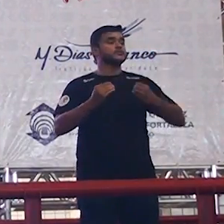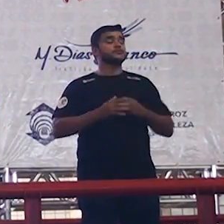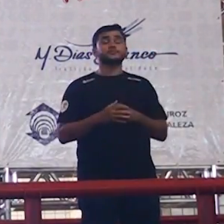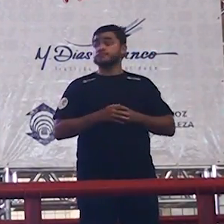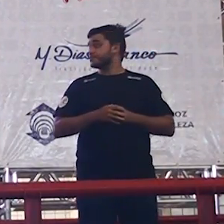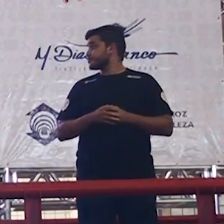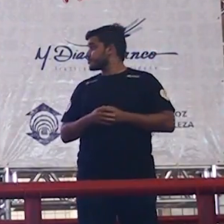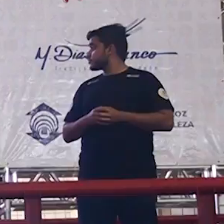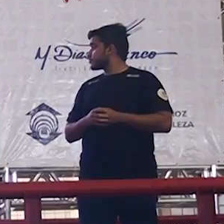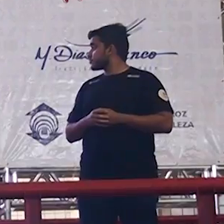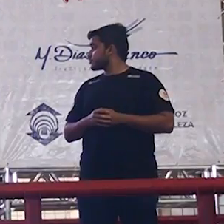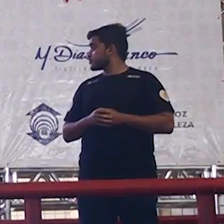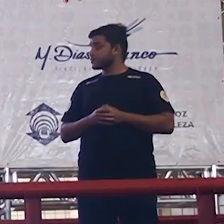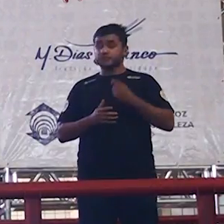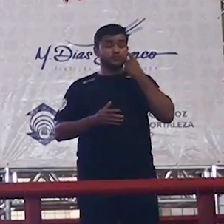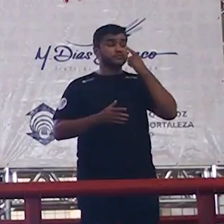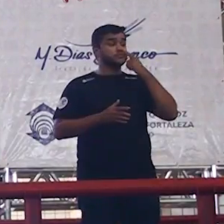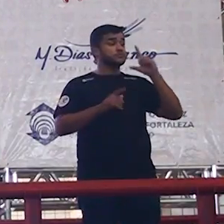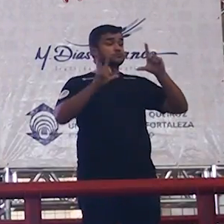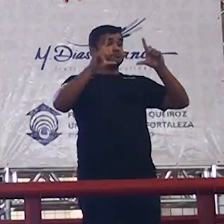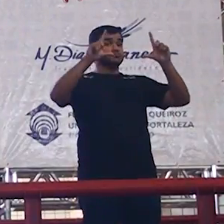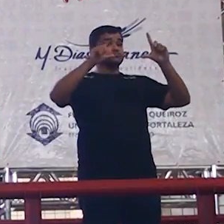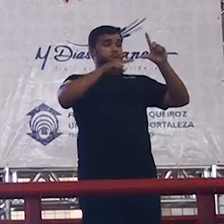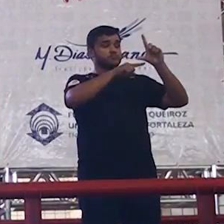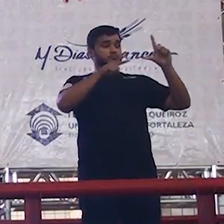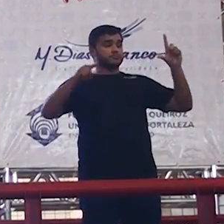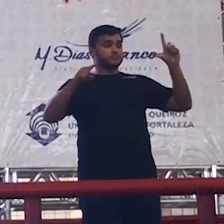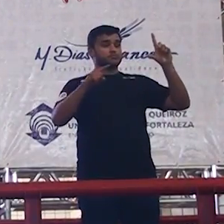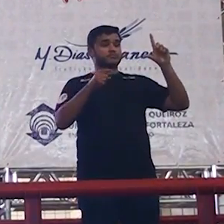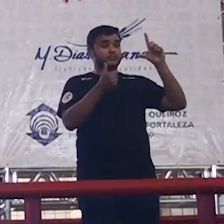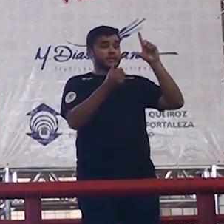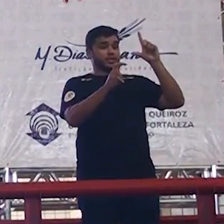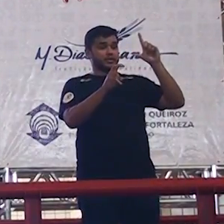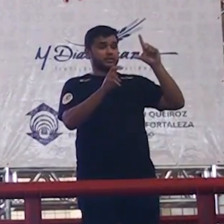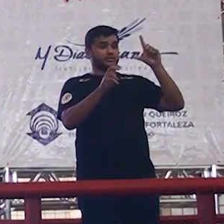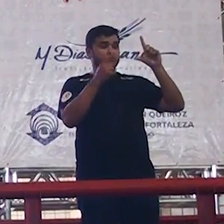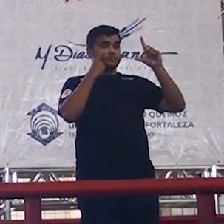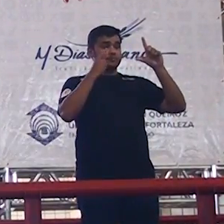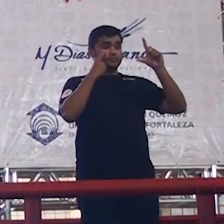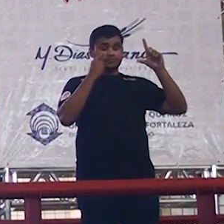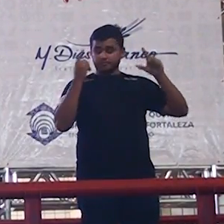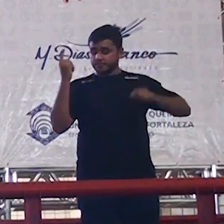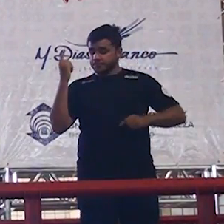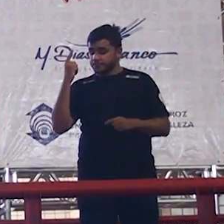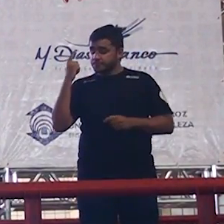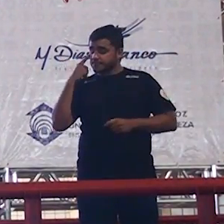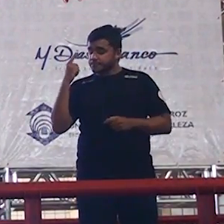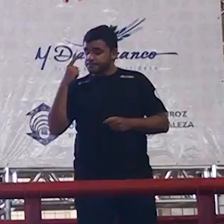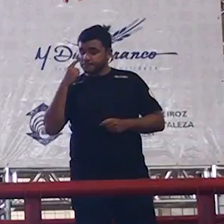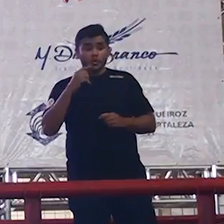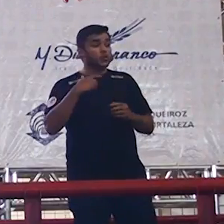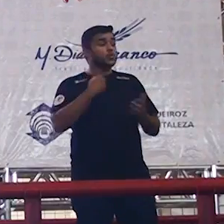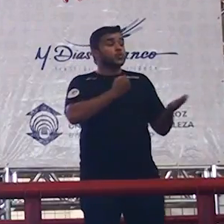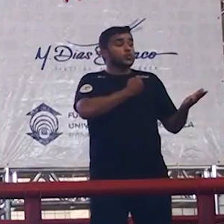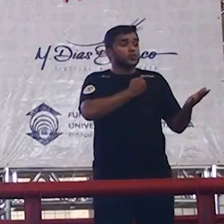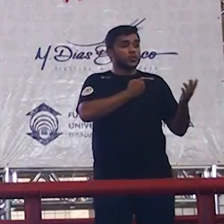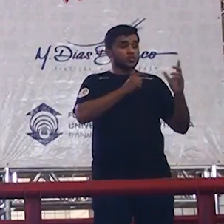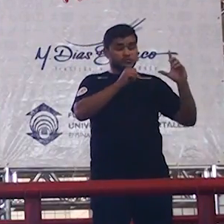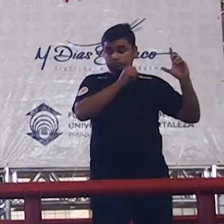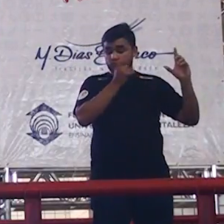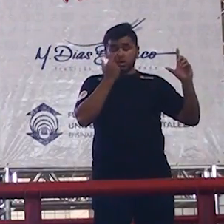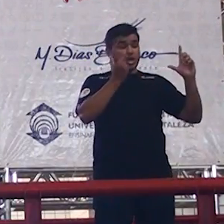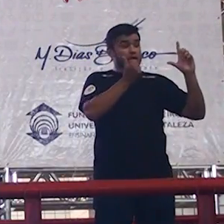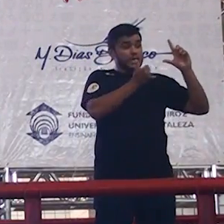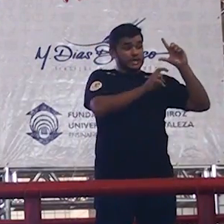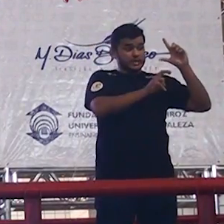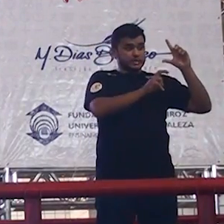triângulo, ó, tem base o quê? 15 e 15. Estão enxergando aí atrás de vocês? O primeiro